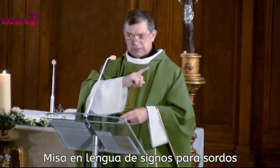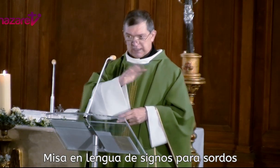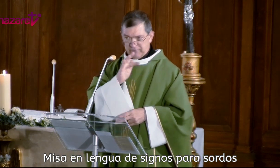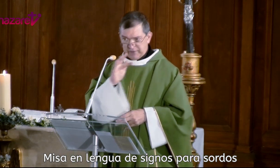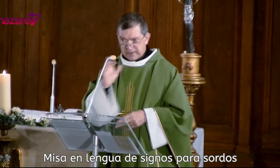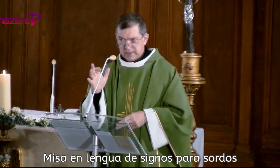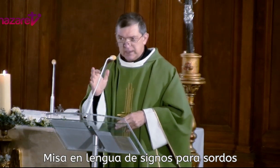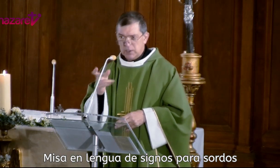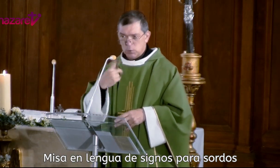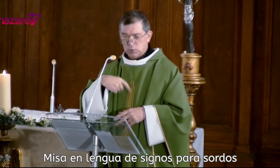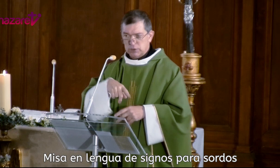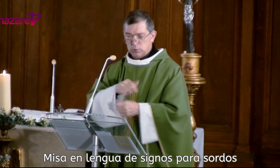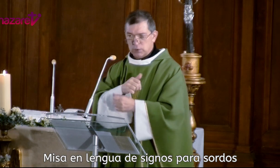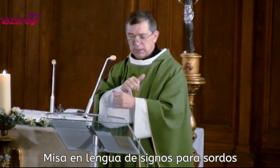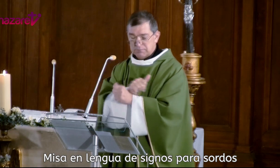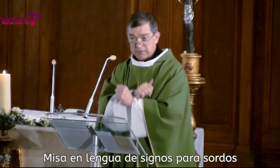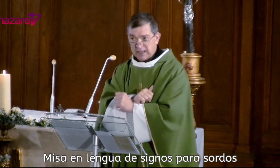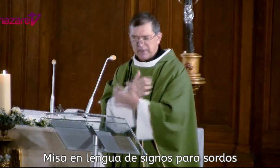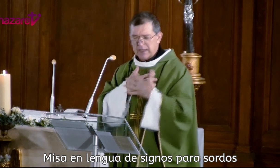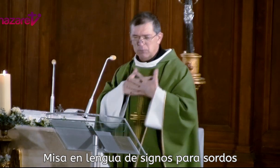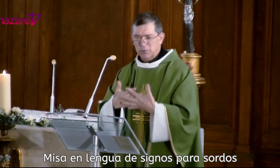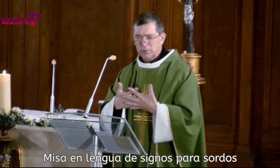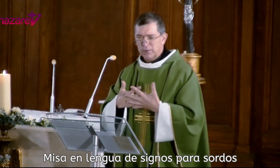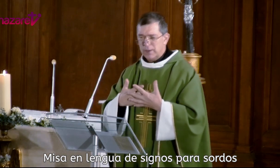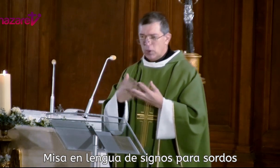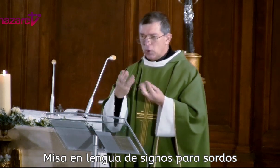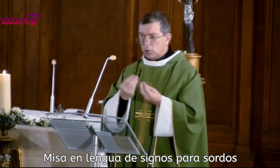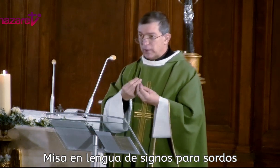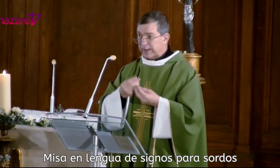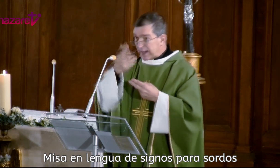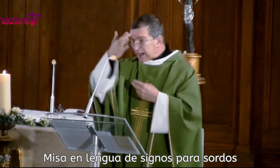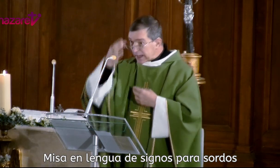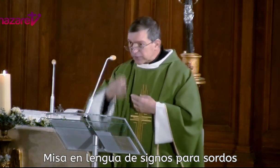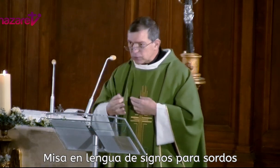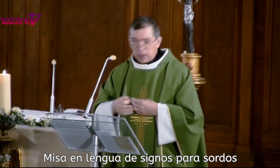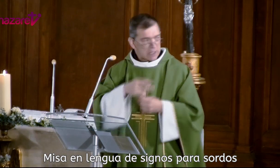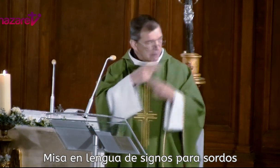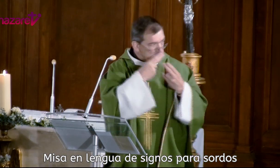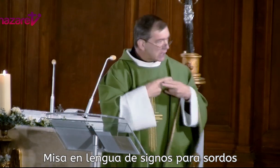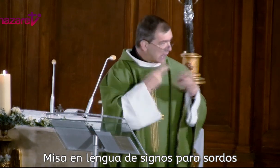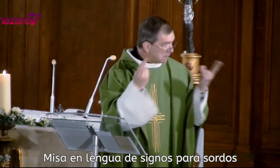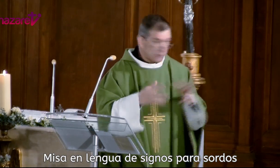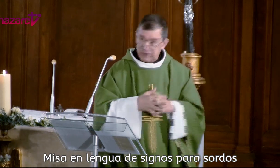fe, nuestra esperanza y amor con el clero que vamos a profesar.